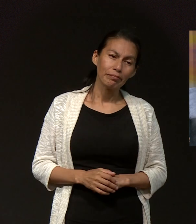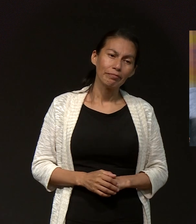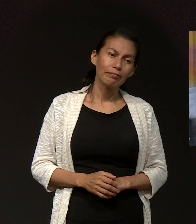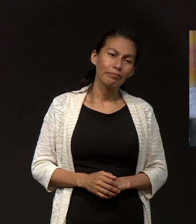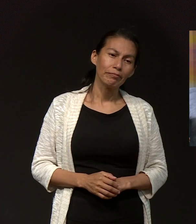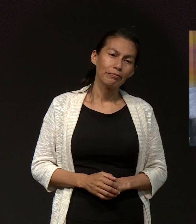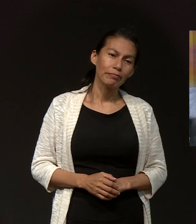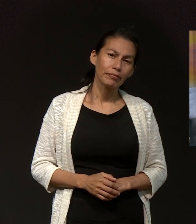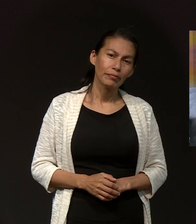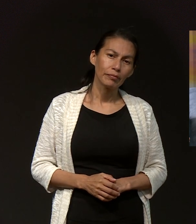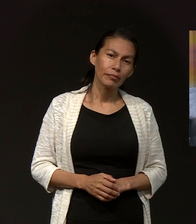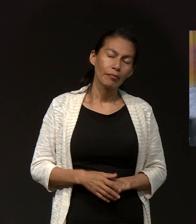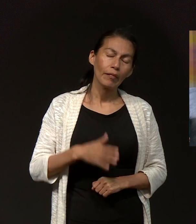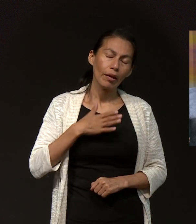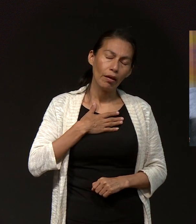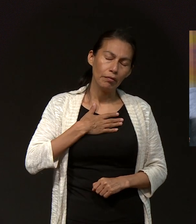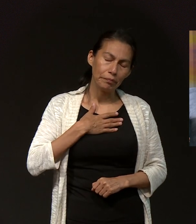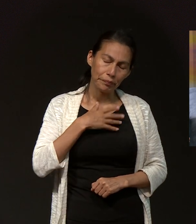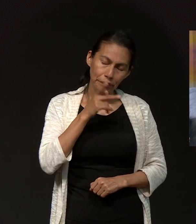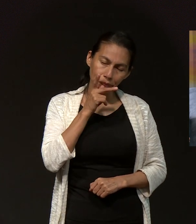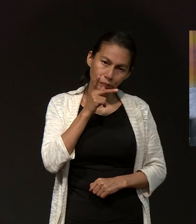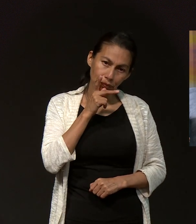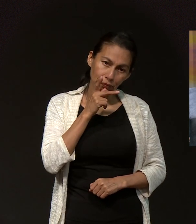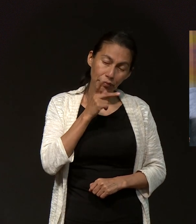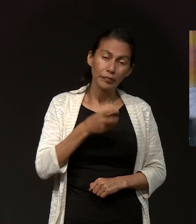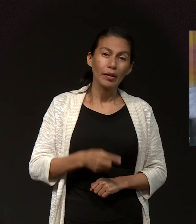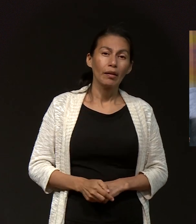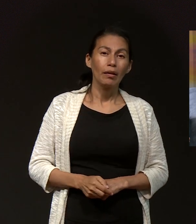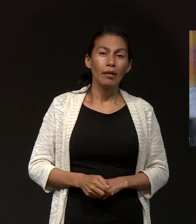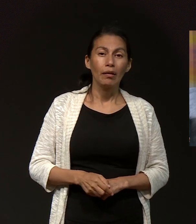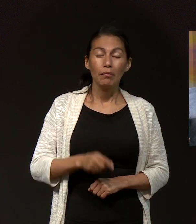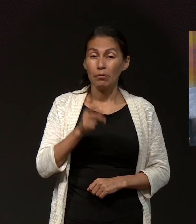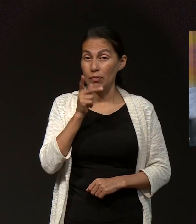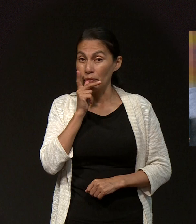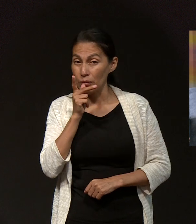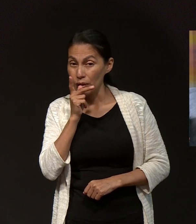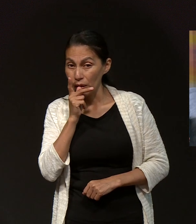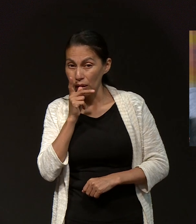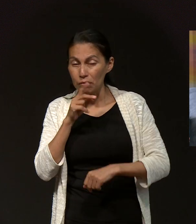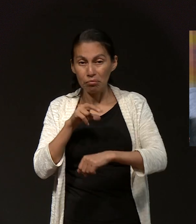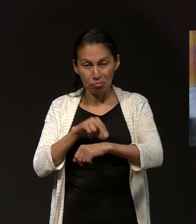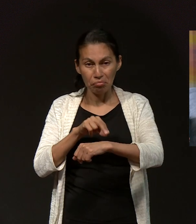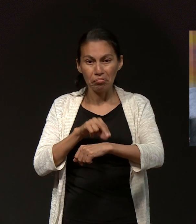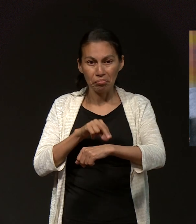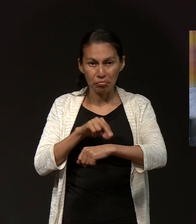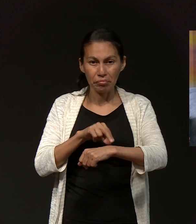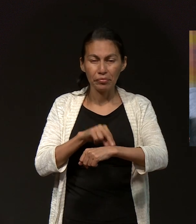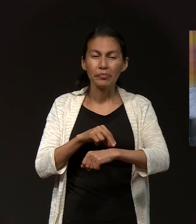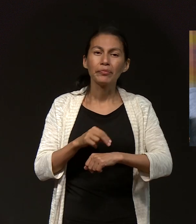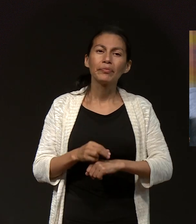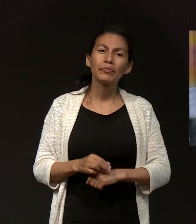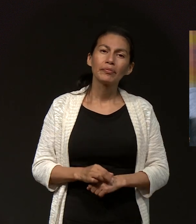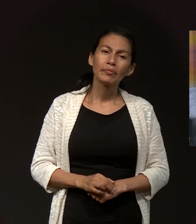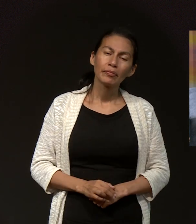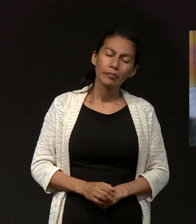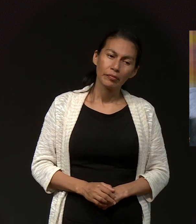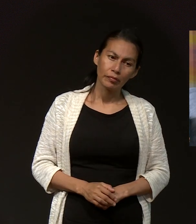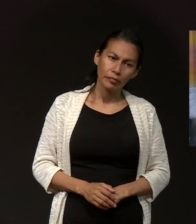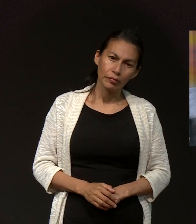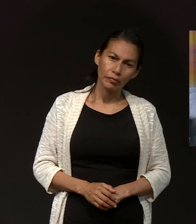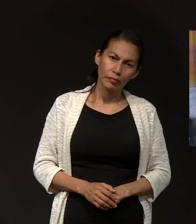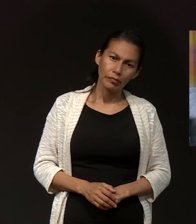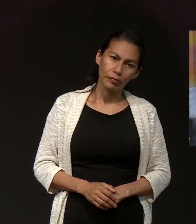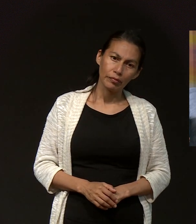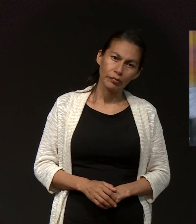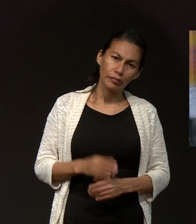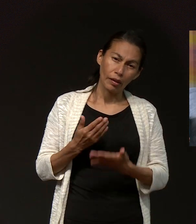Para nosotros fue por mi papá, por mi padre. Mi padre es médico. Él es doctor.